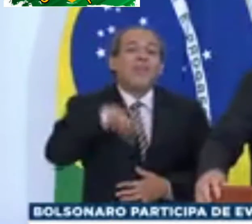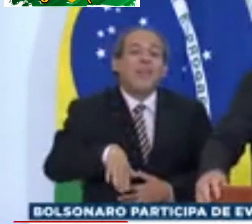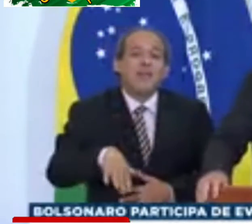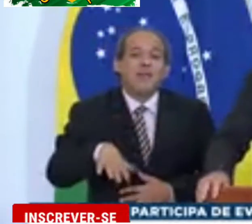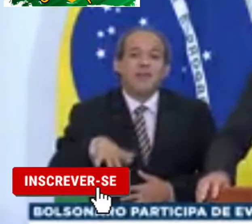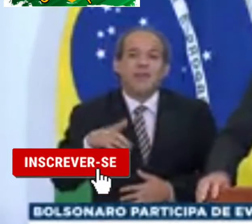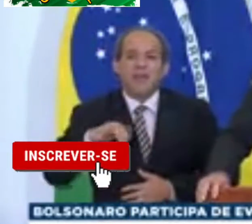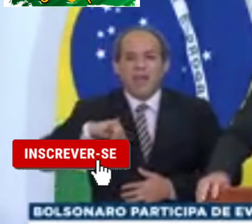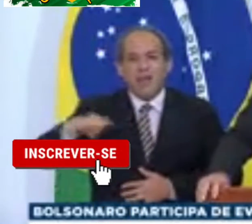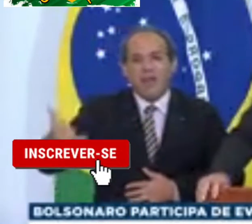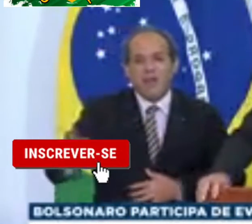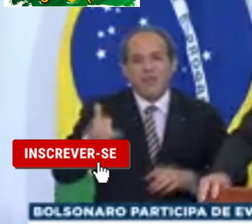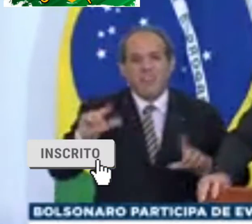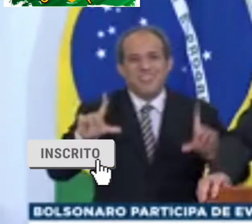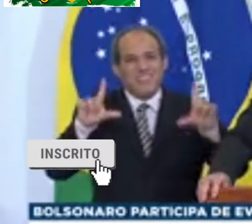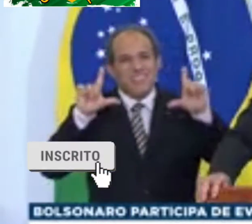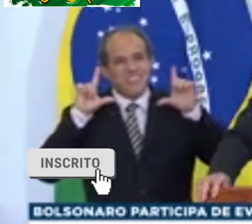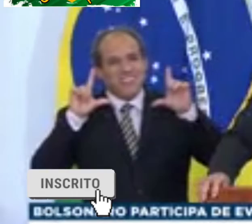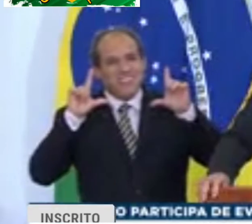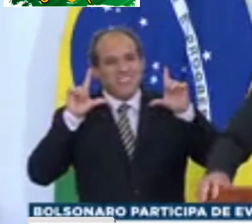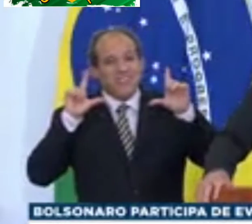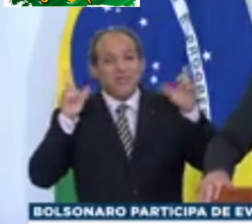querer, o evento foi o Tarcísio.